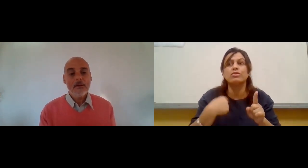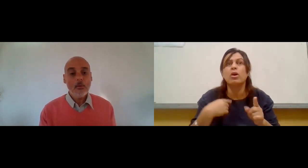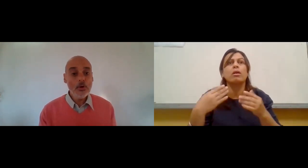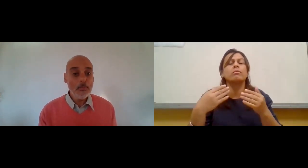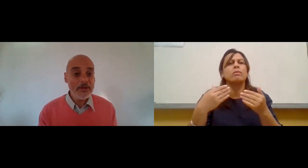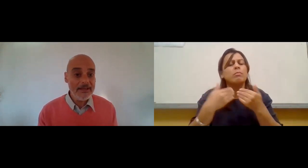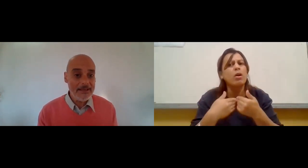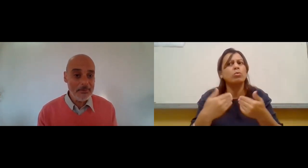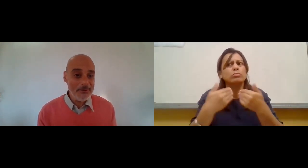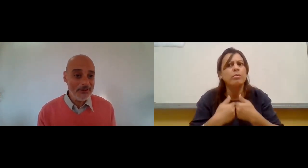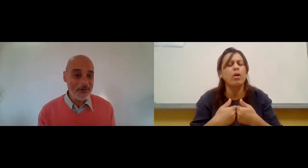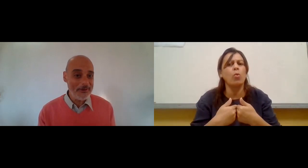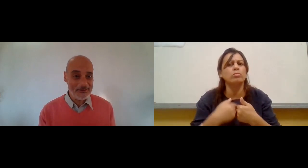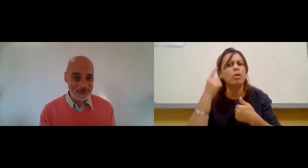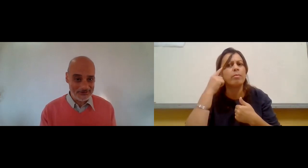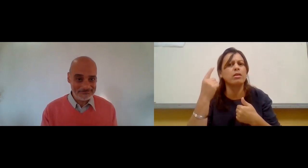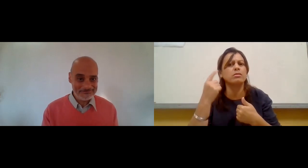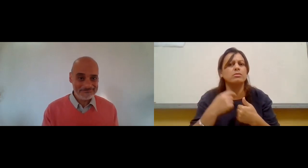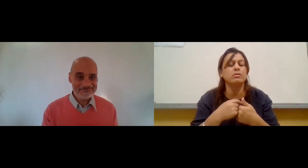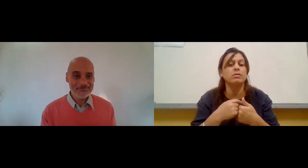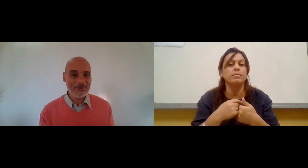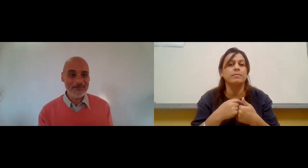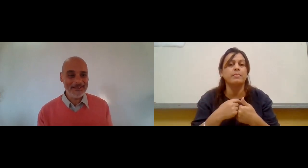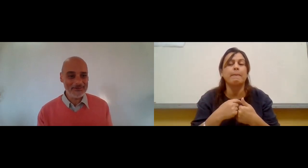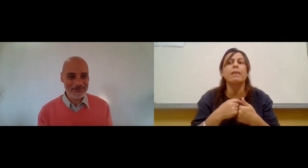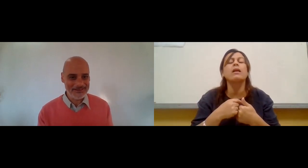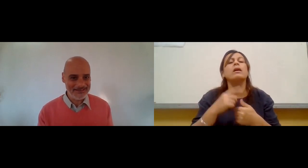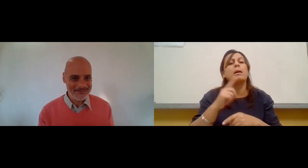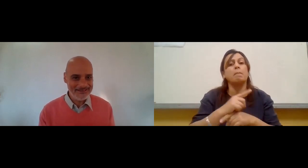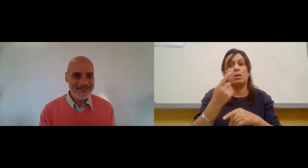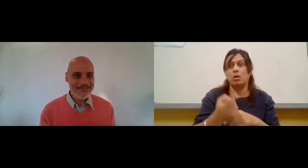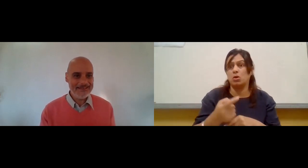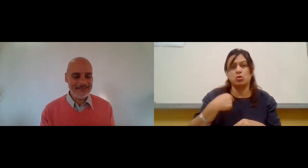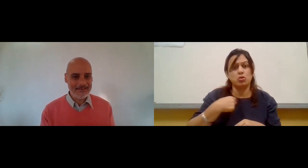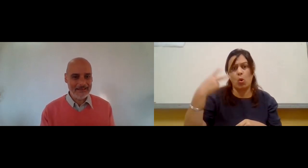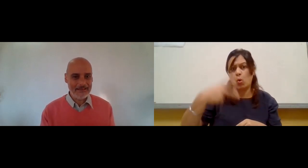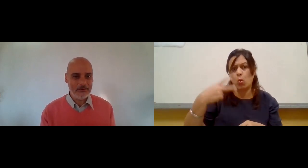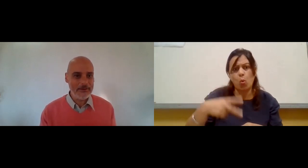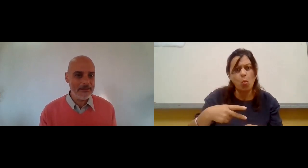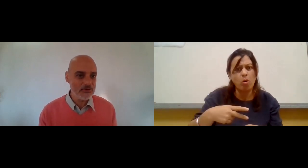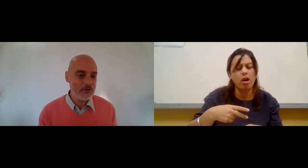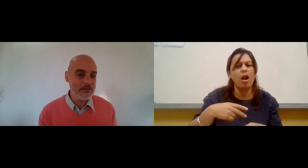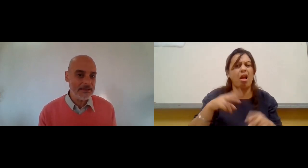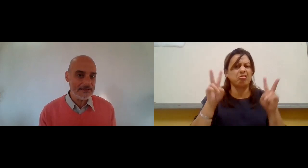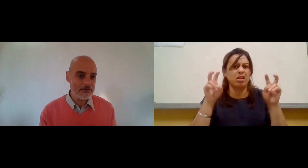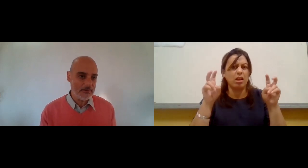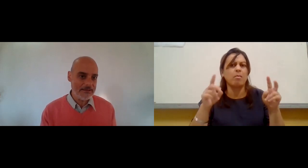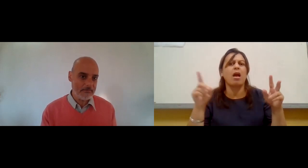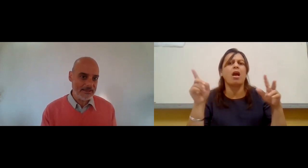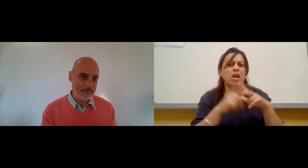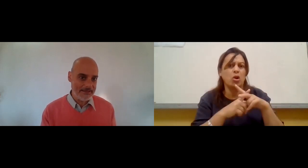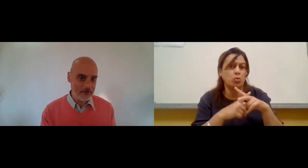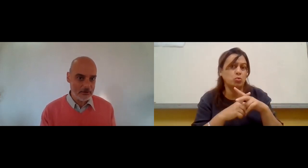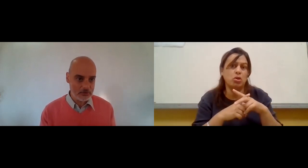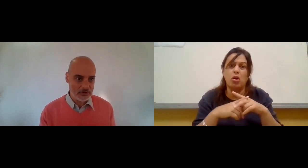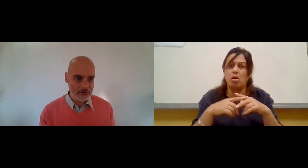Uno, porque primero que no hablé de inclusión. Nunca hablé de inclusión en realidad. no hablé de inclusión y yo